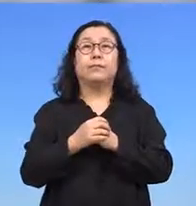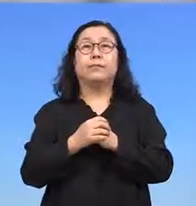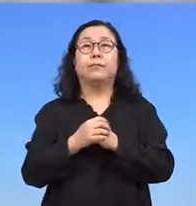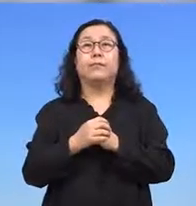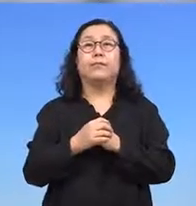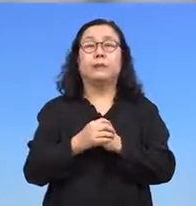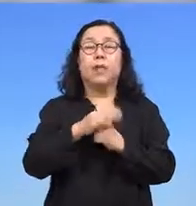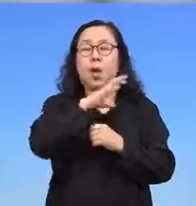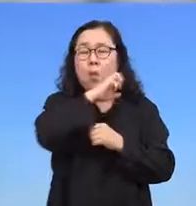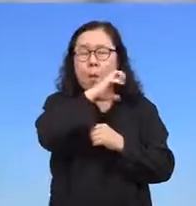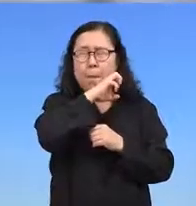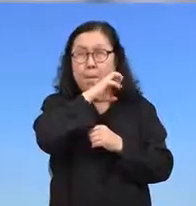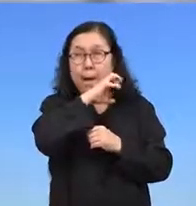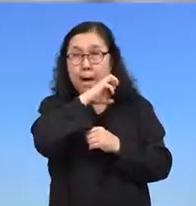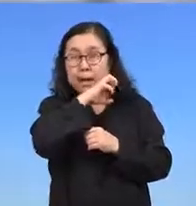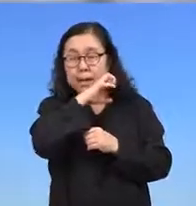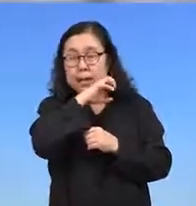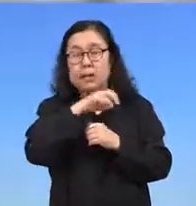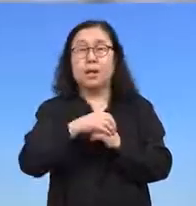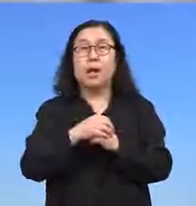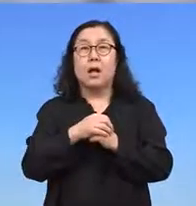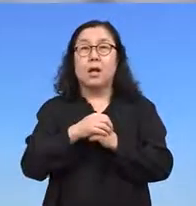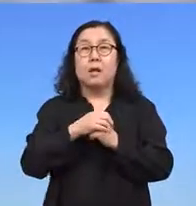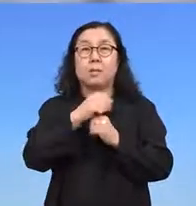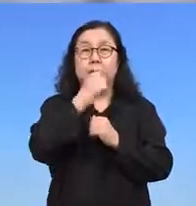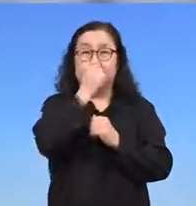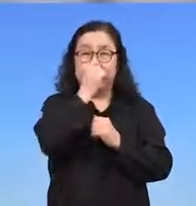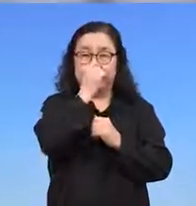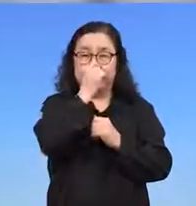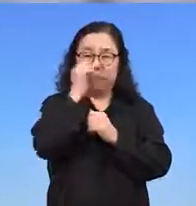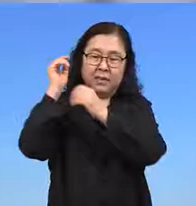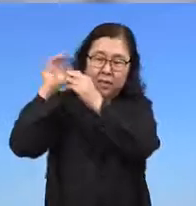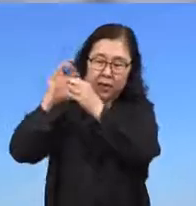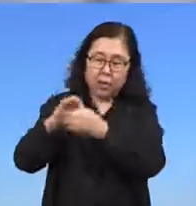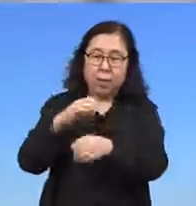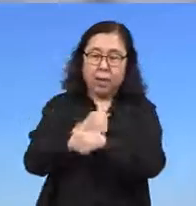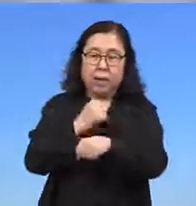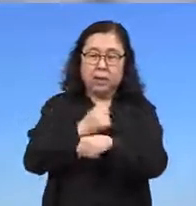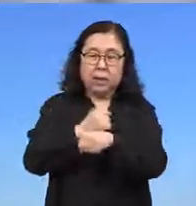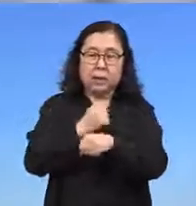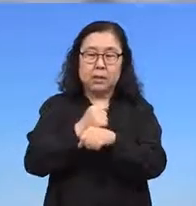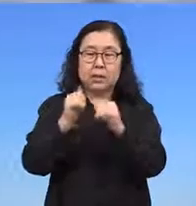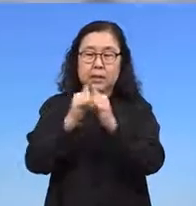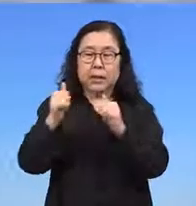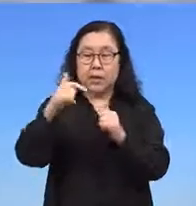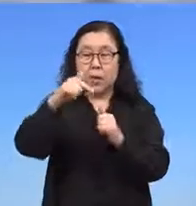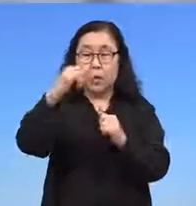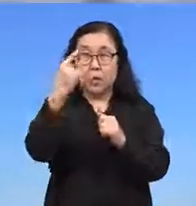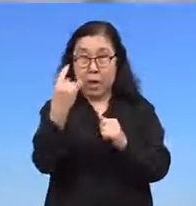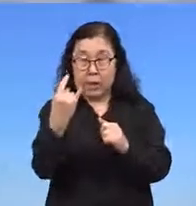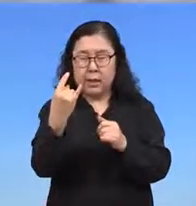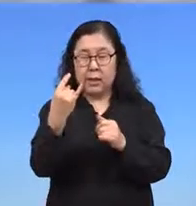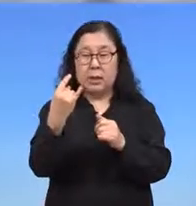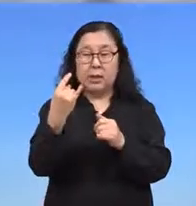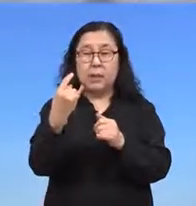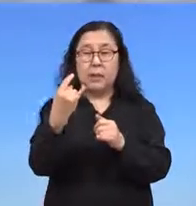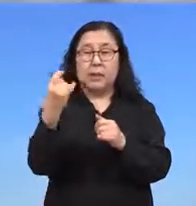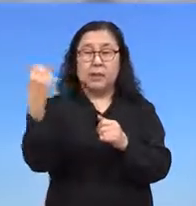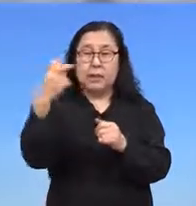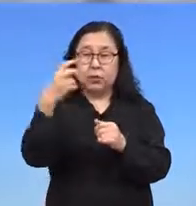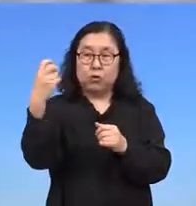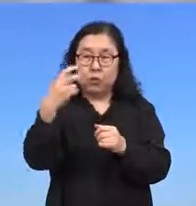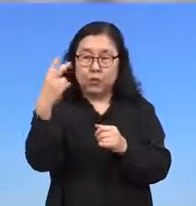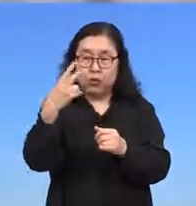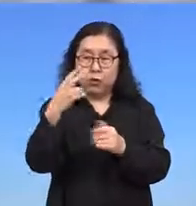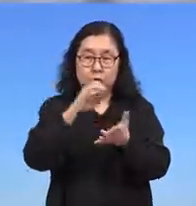앞에서 말씀드렸잖아요. 이 원망과 불평이 계속 이루어지면 인간의 뇌는 자주 반복해서 사용하는